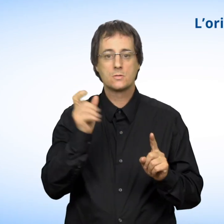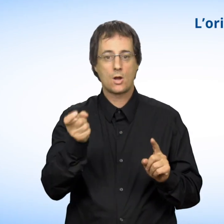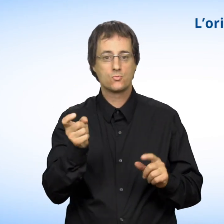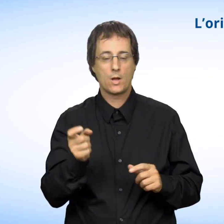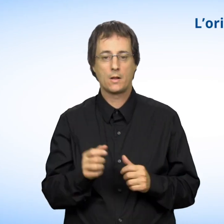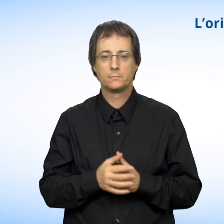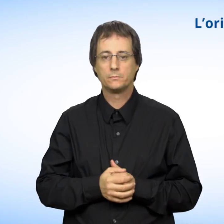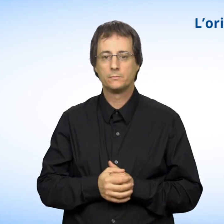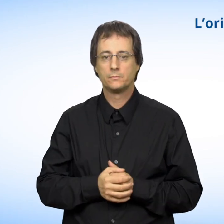orientation